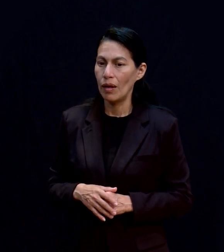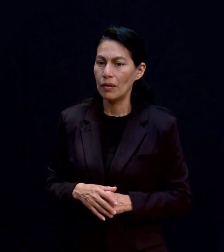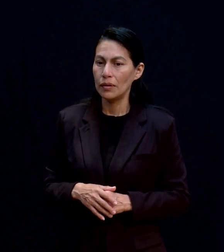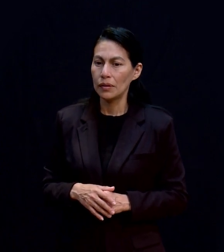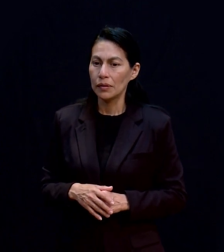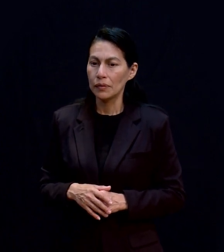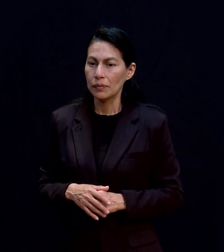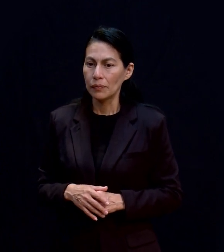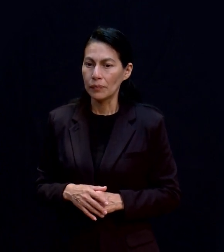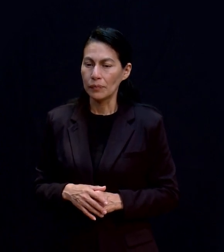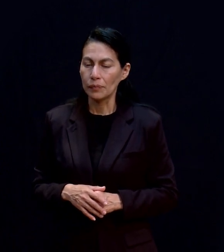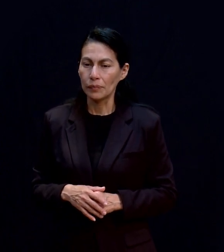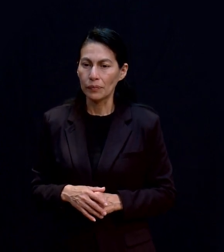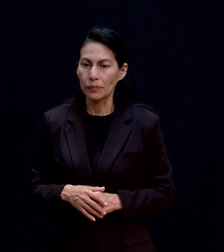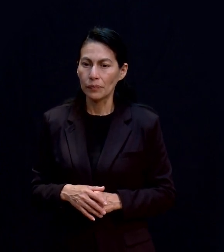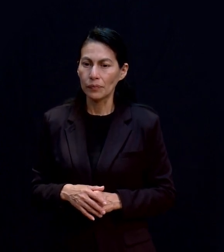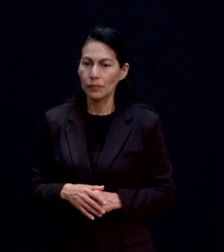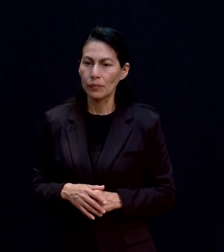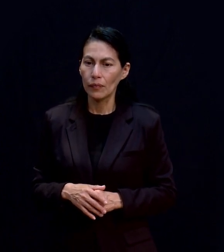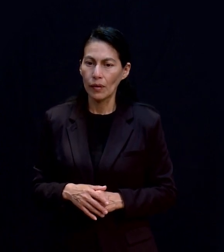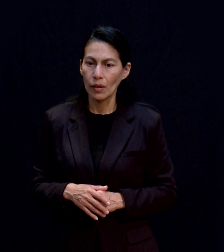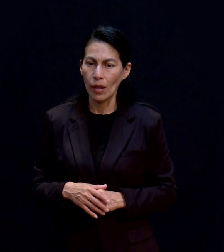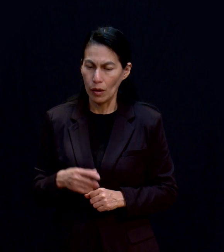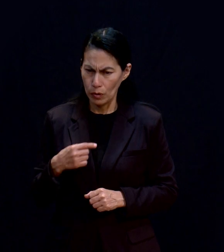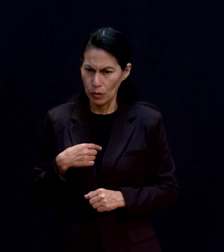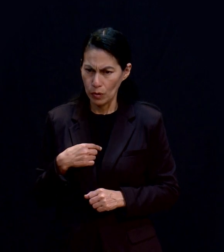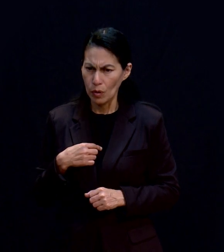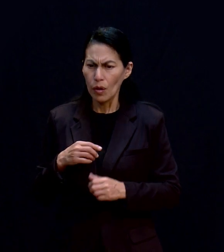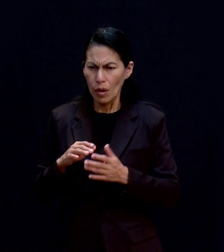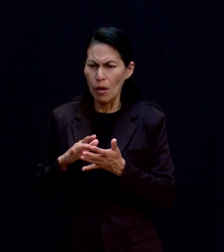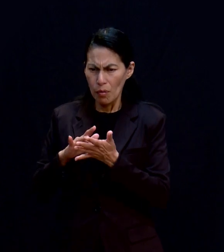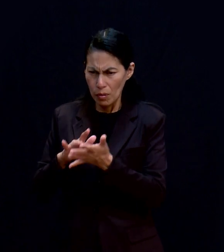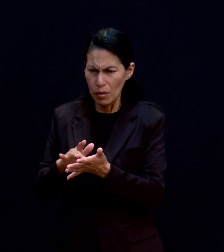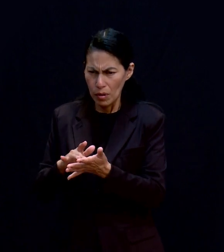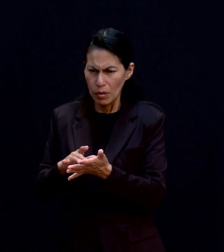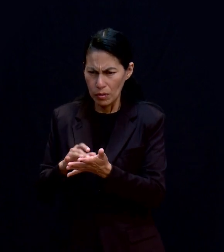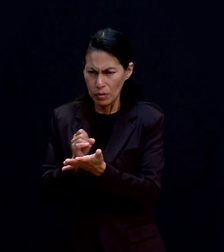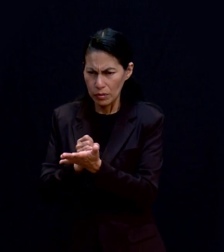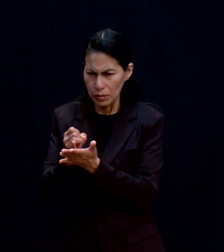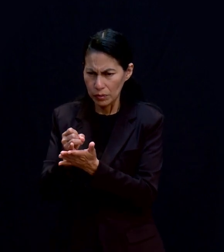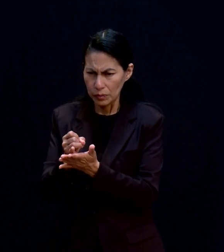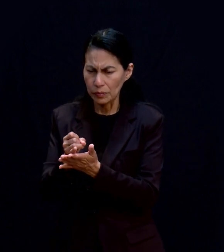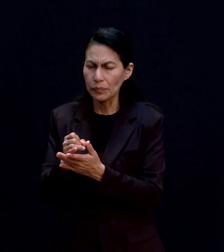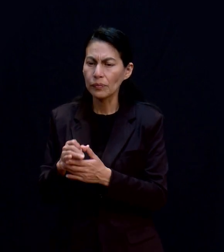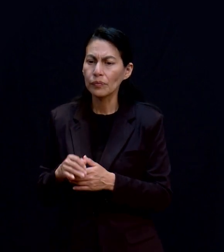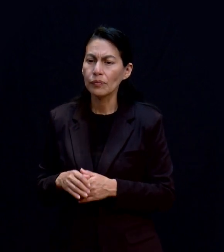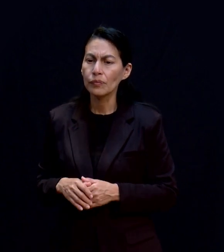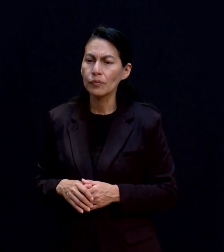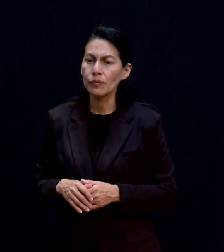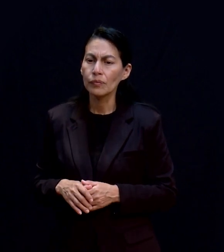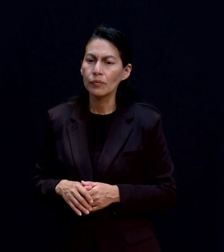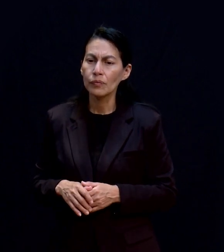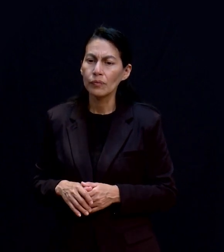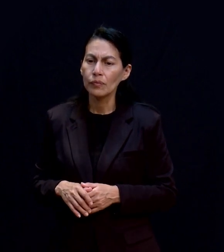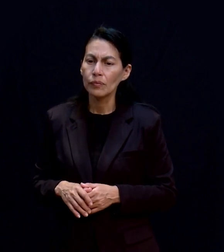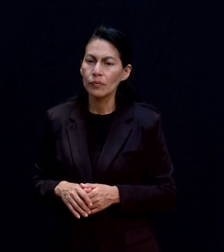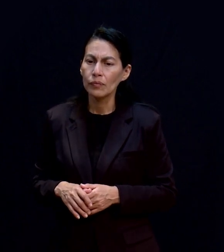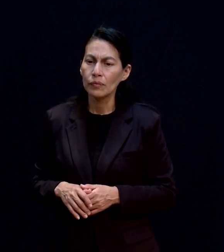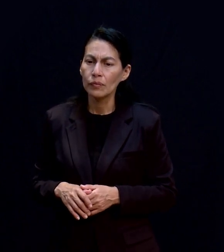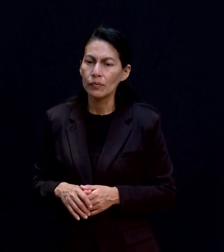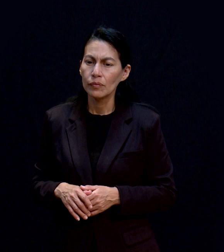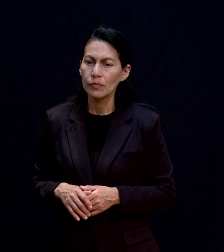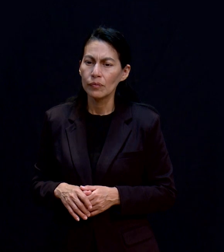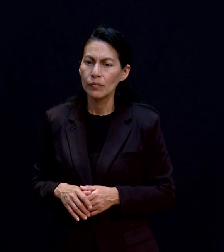un buen cambio a y repentino en cuanto decido apoyar formalmente a esta clínica ya